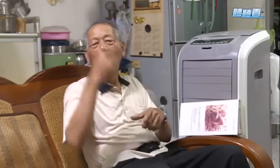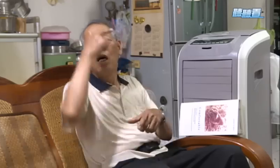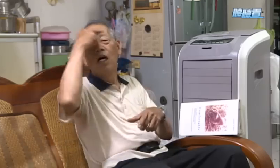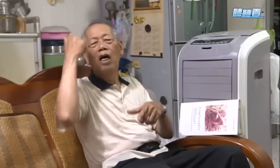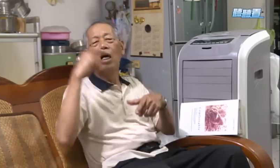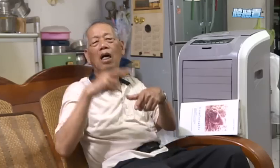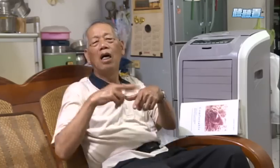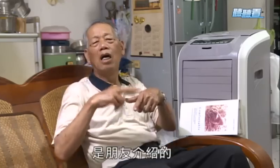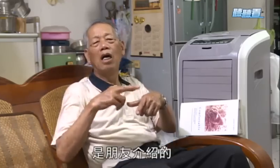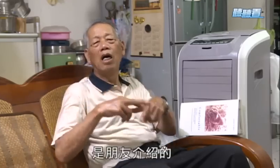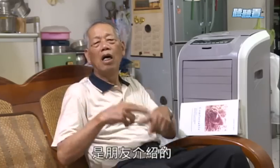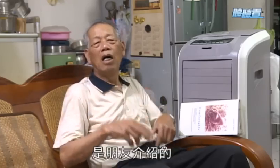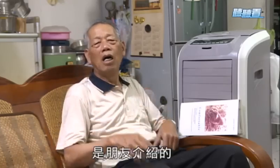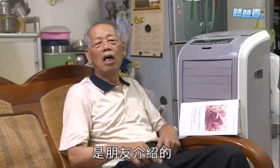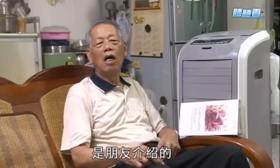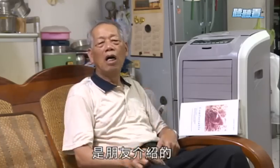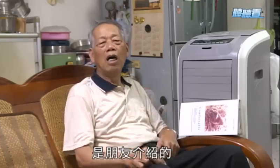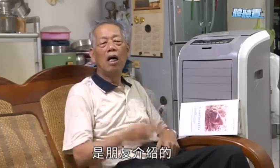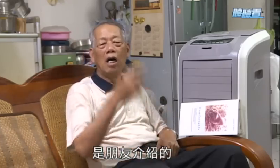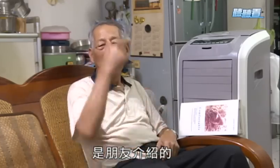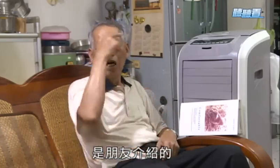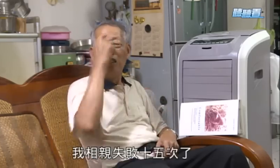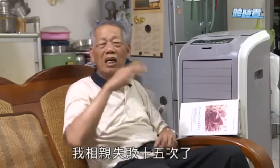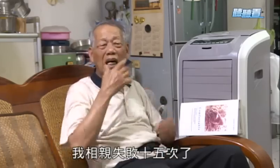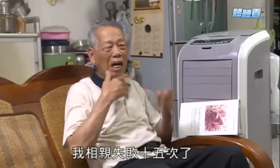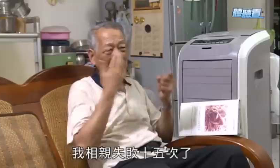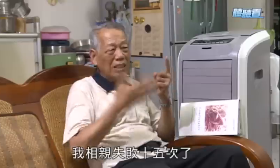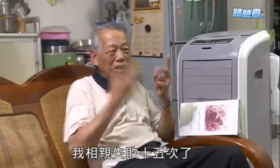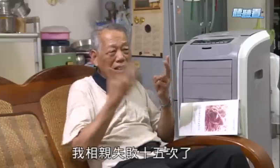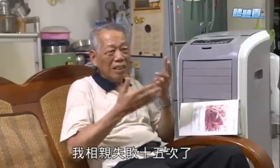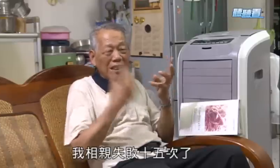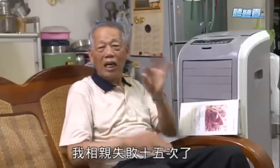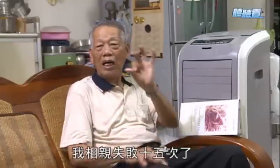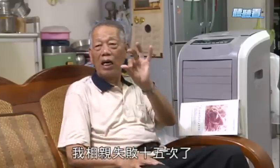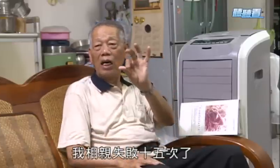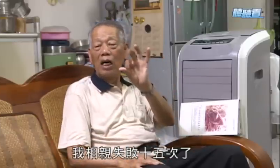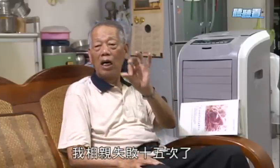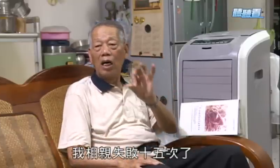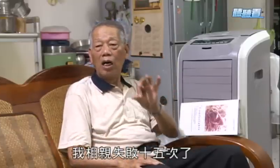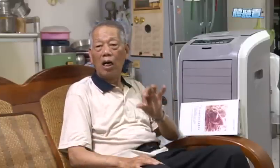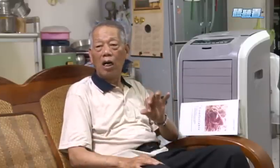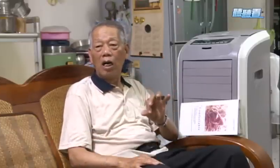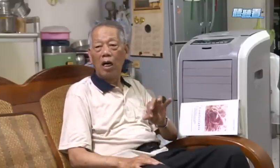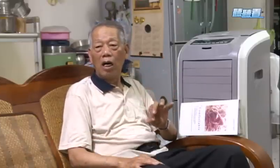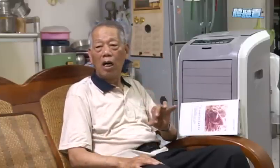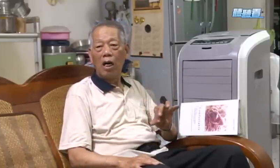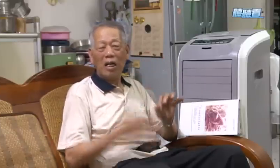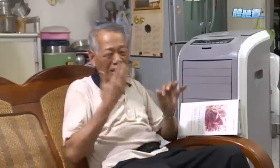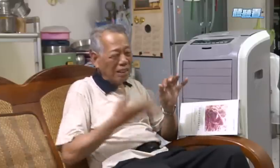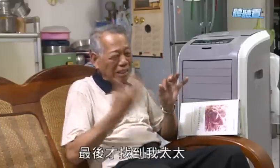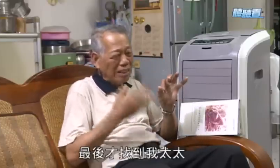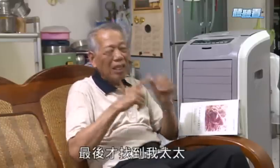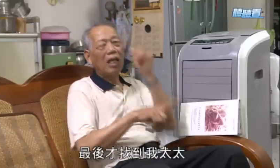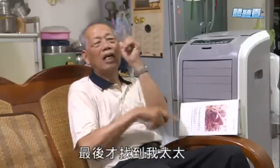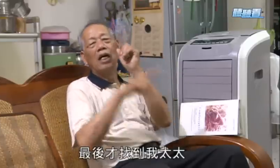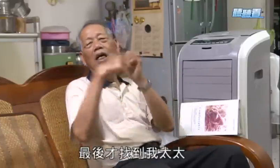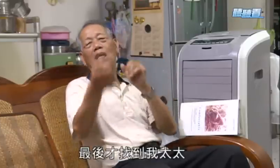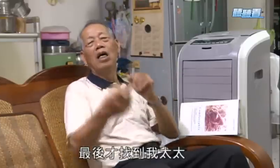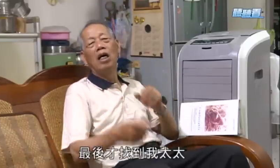啊，是朋友介绍的，我相亲失败15次了，最后才找到我太